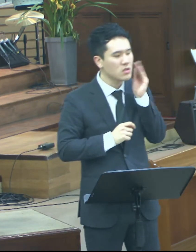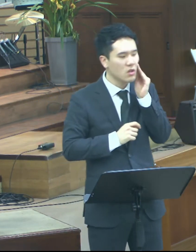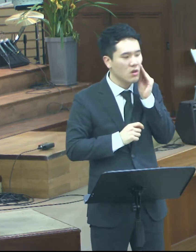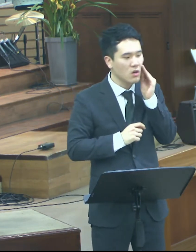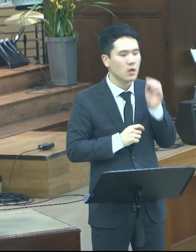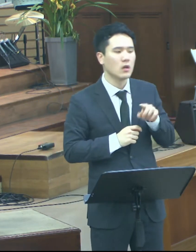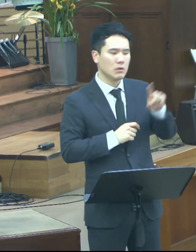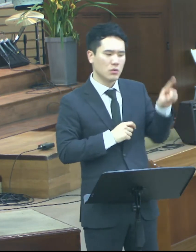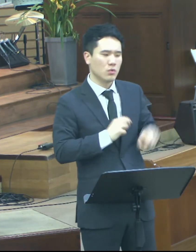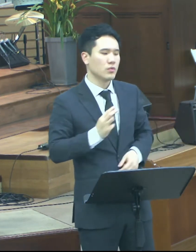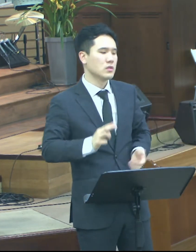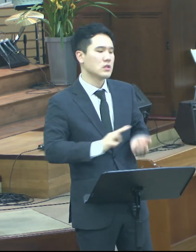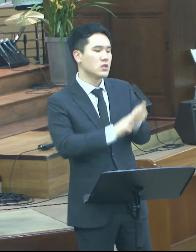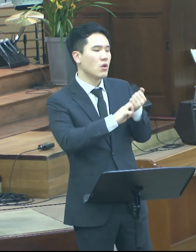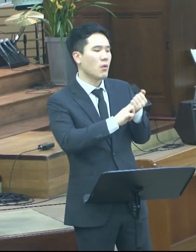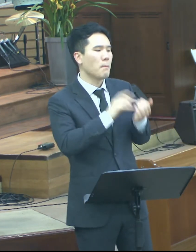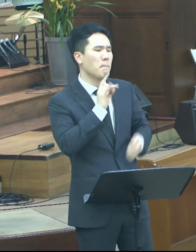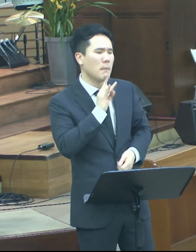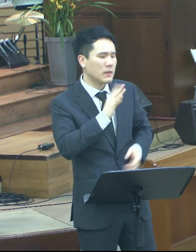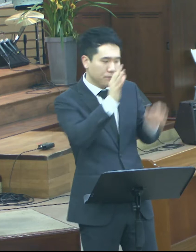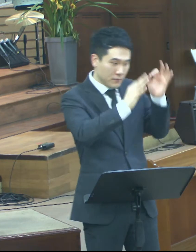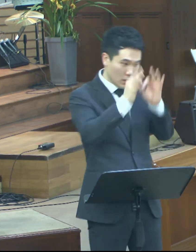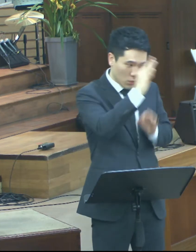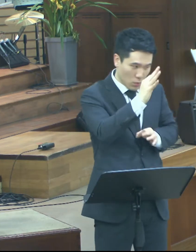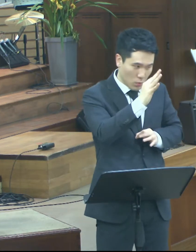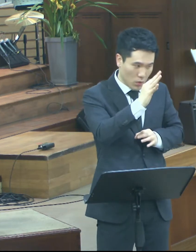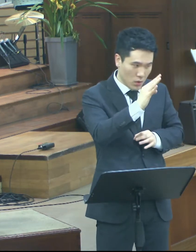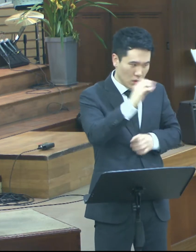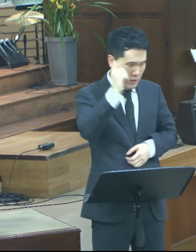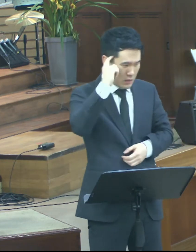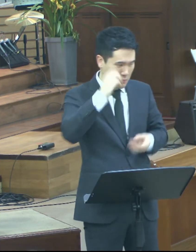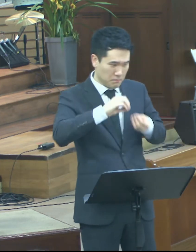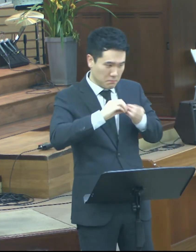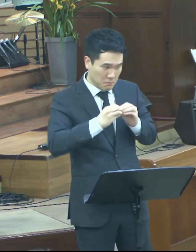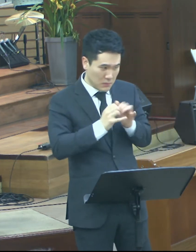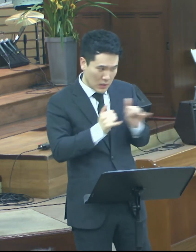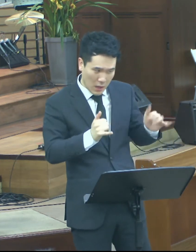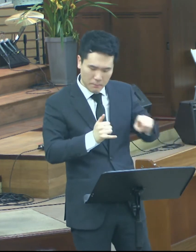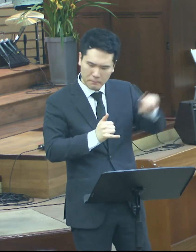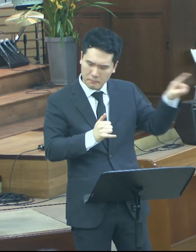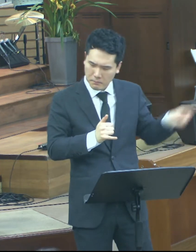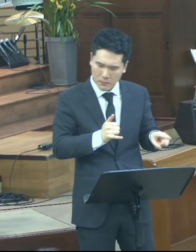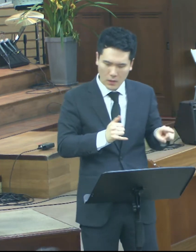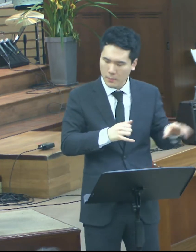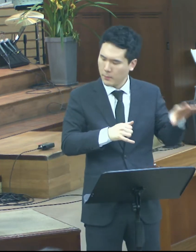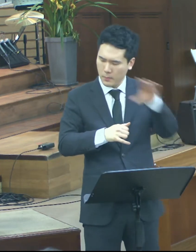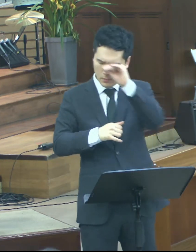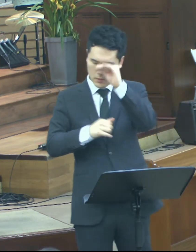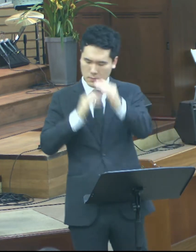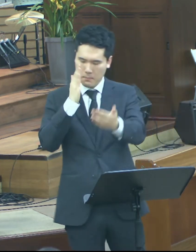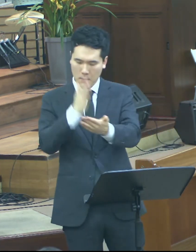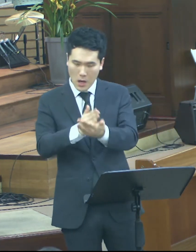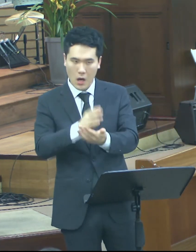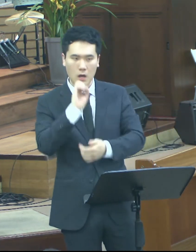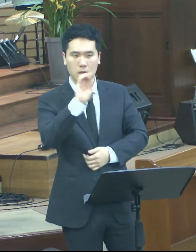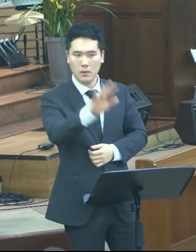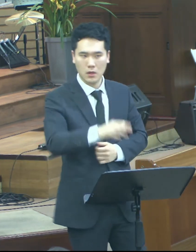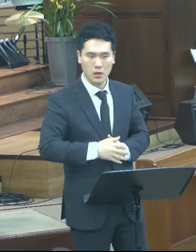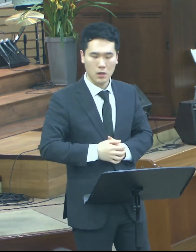표적이나 구하고 저렇게 엉뚱한 사람들처럼 되면 안 된다는 거예요. 그래서 바리새인의 누룩을